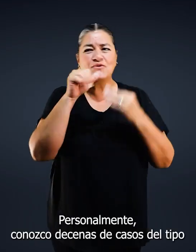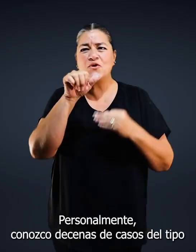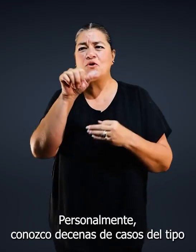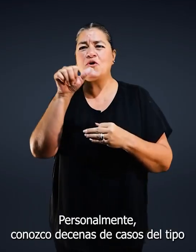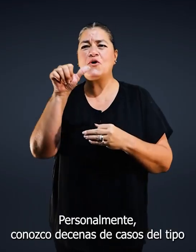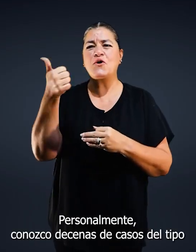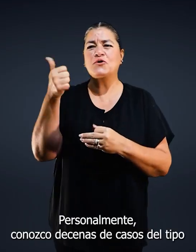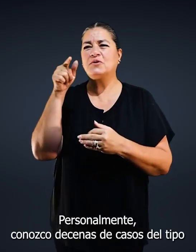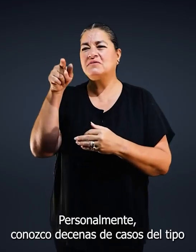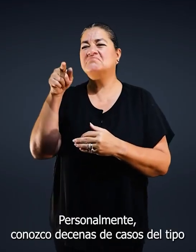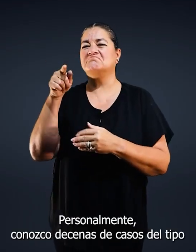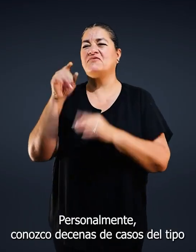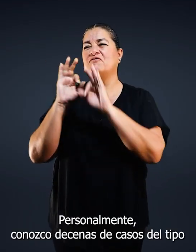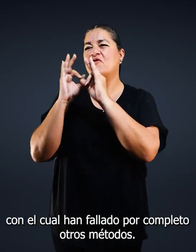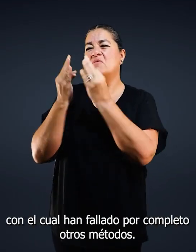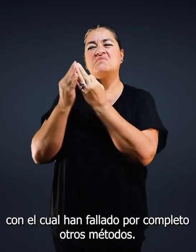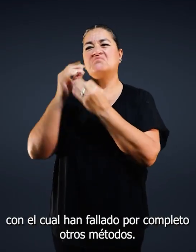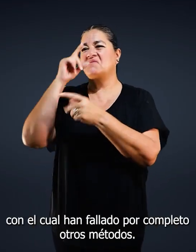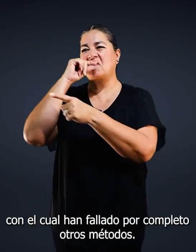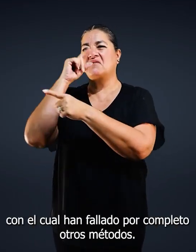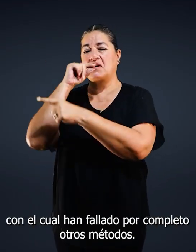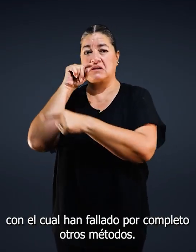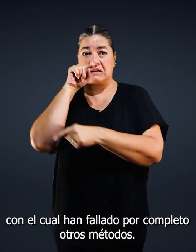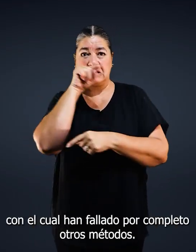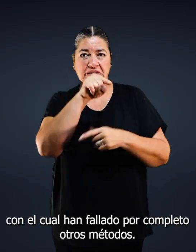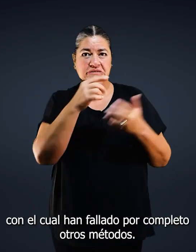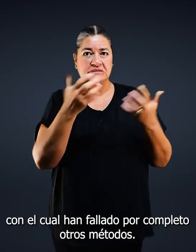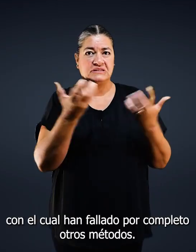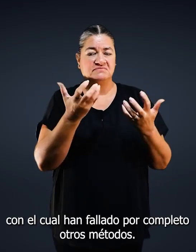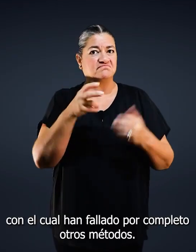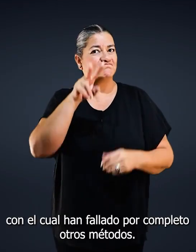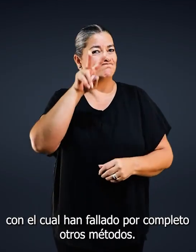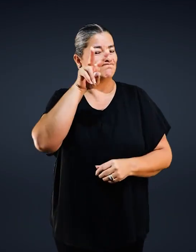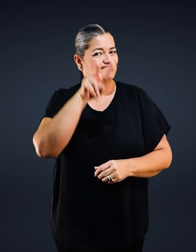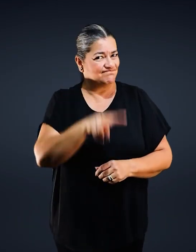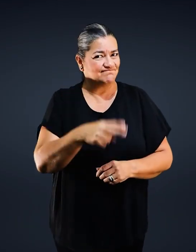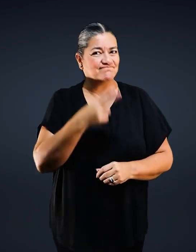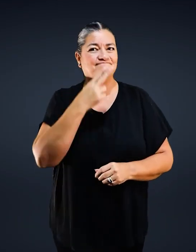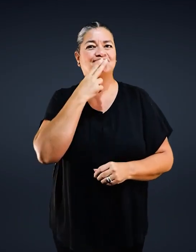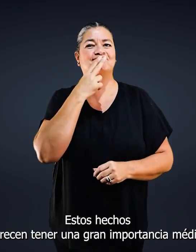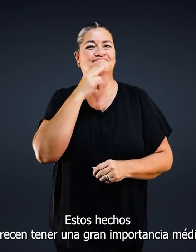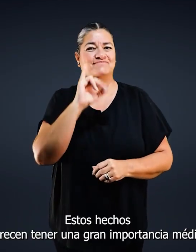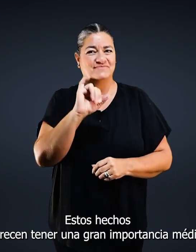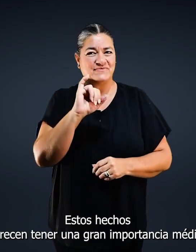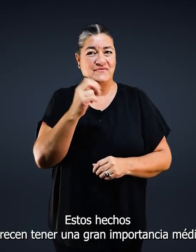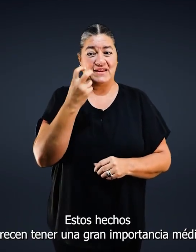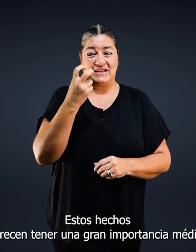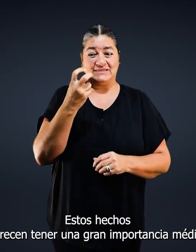Personalmente conozco decenas de casos del tipo con el cual han fallado por completo otros métodos. Estos hechos parecen tener una